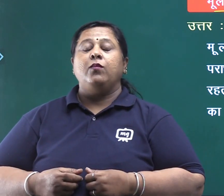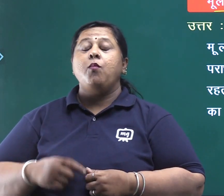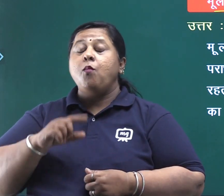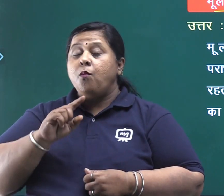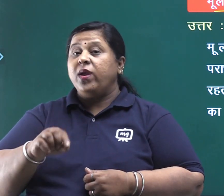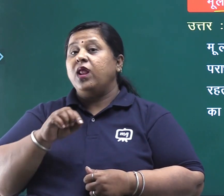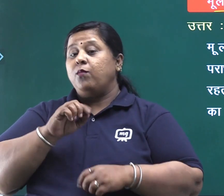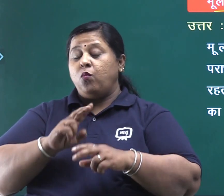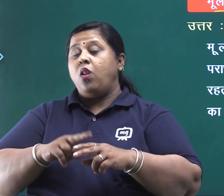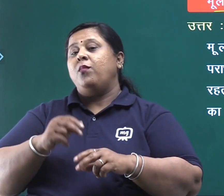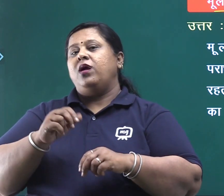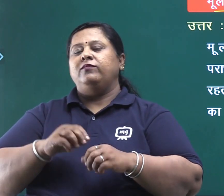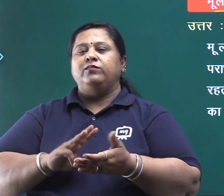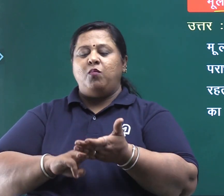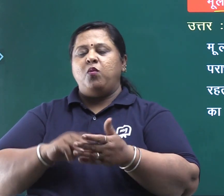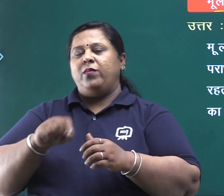मूल भाव